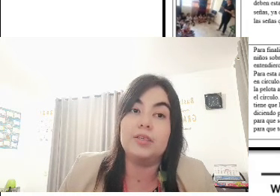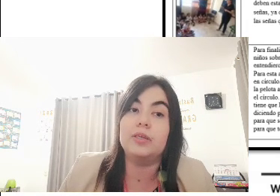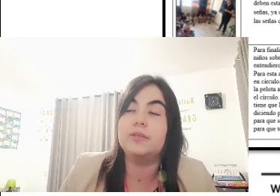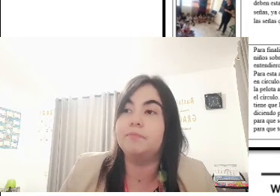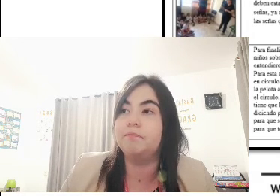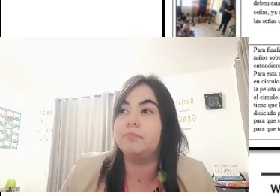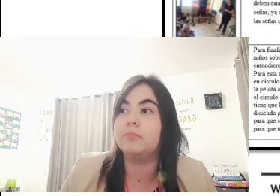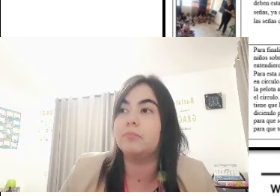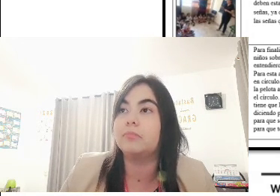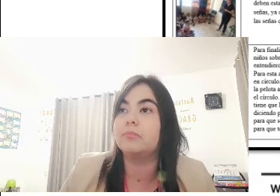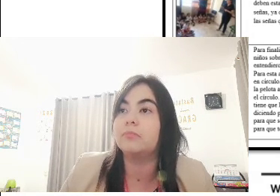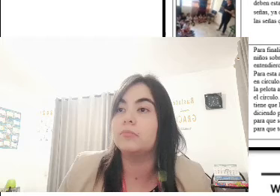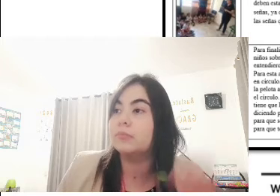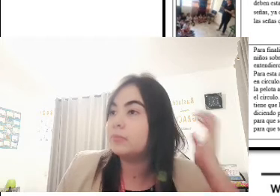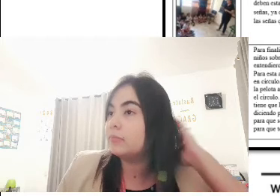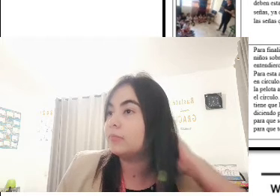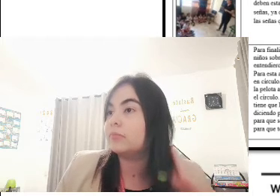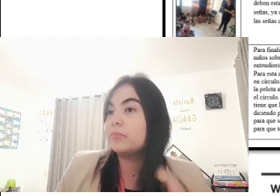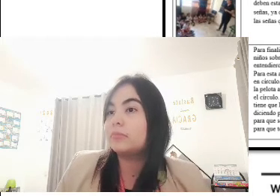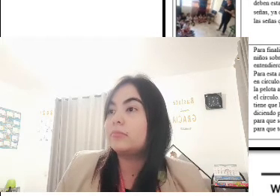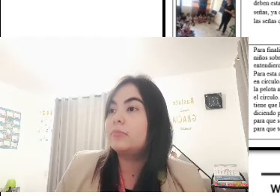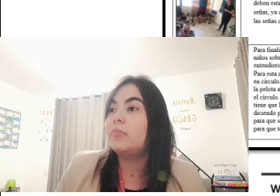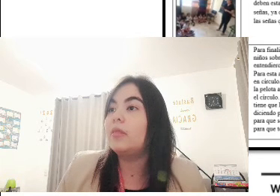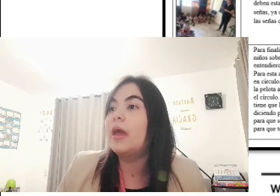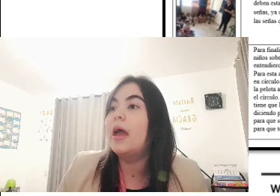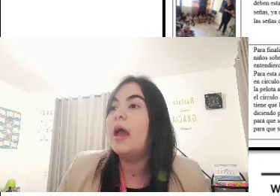las narraciones.